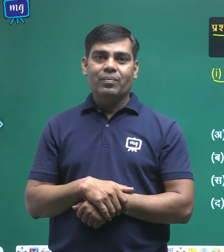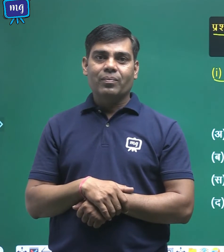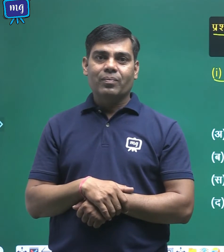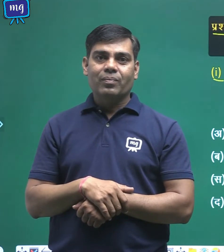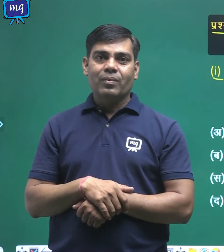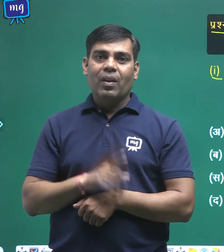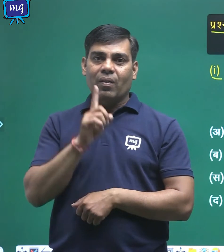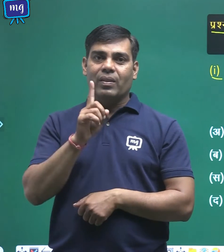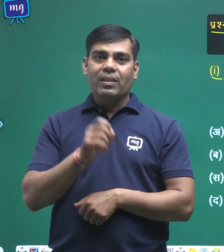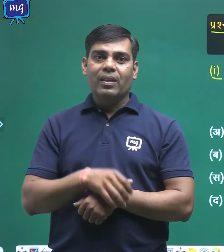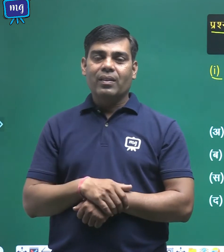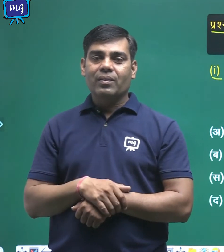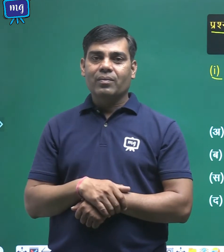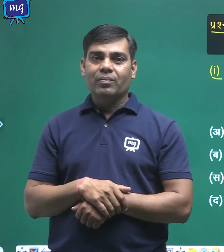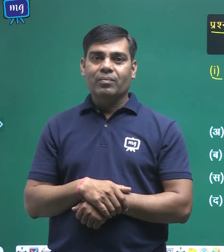पहला है